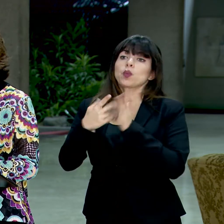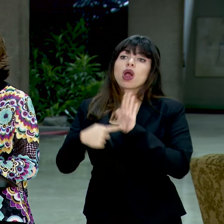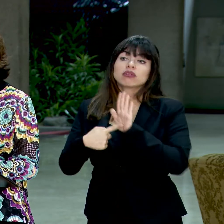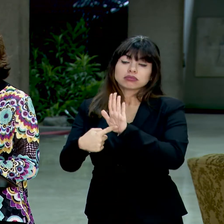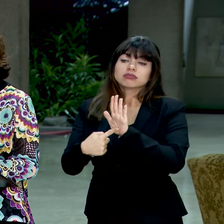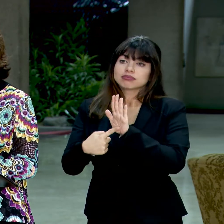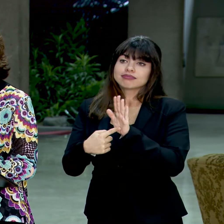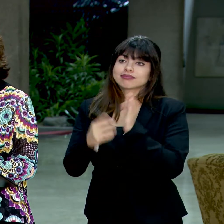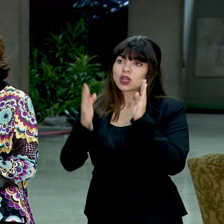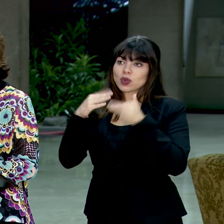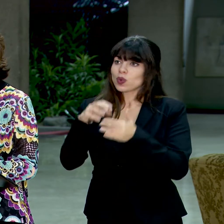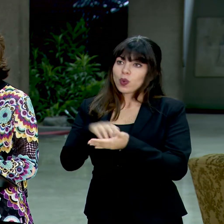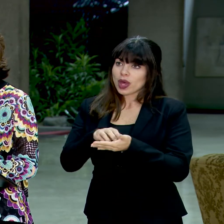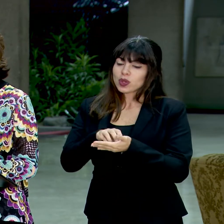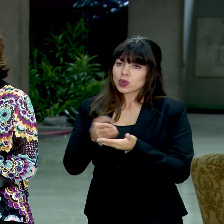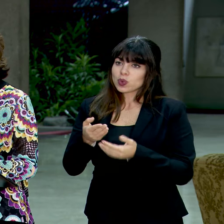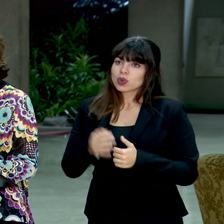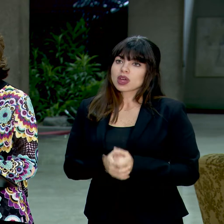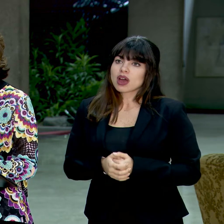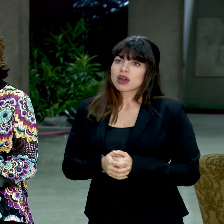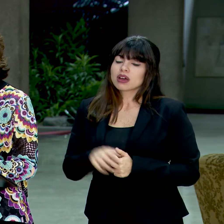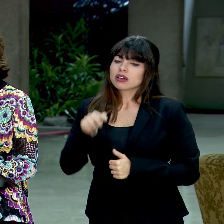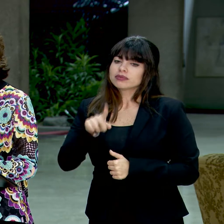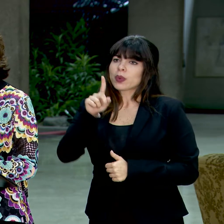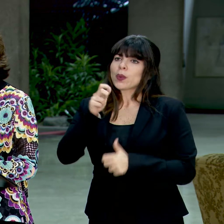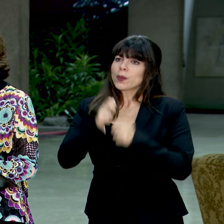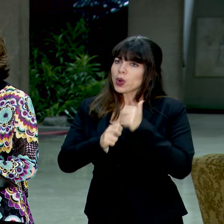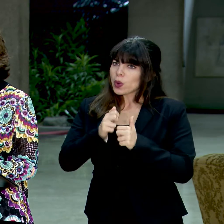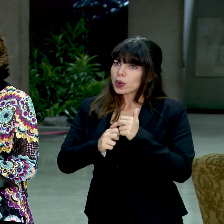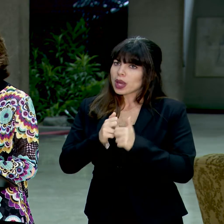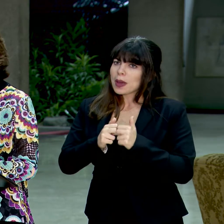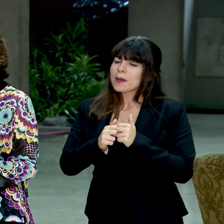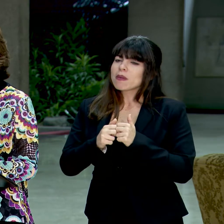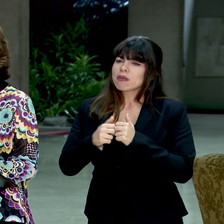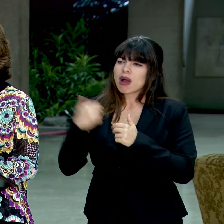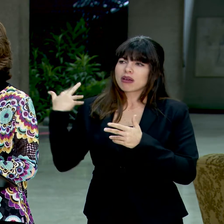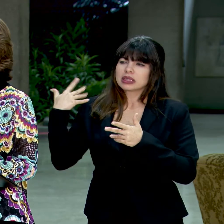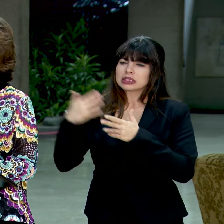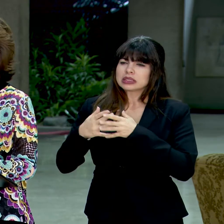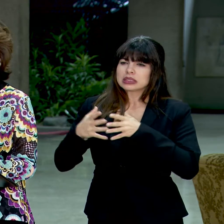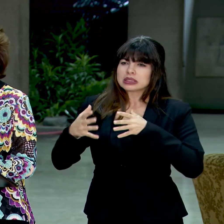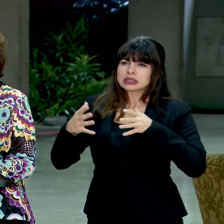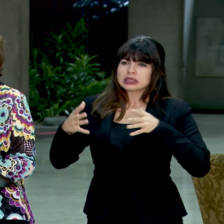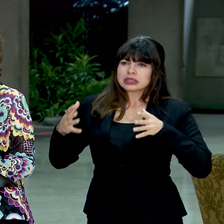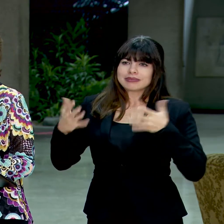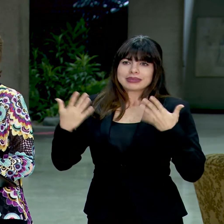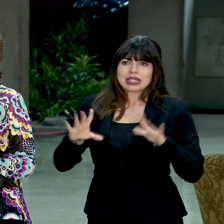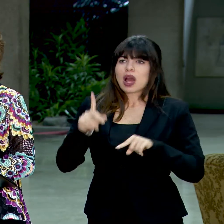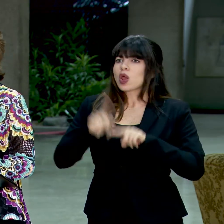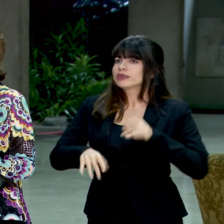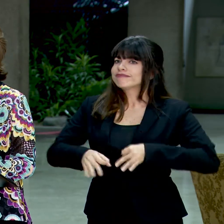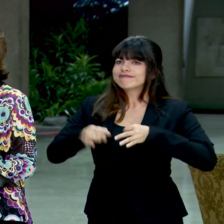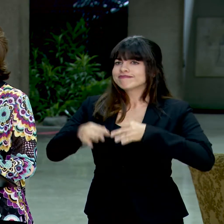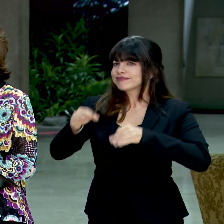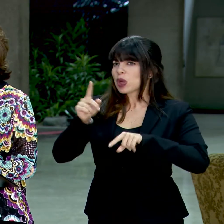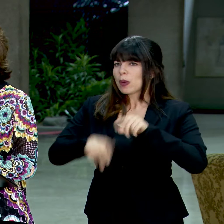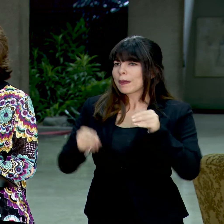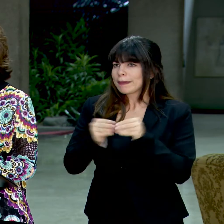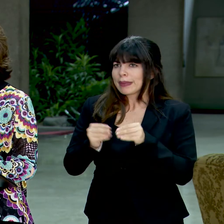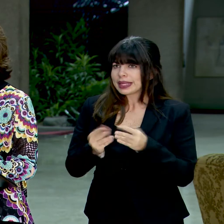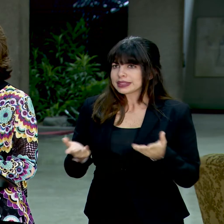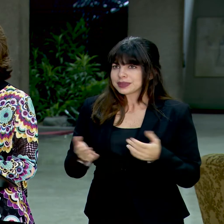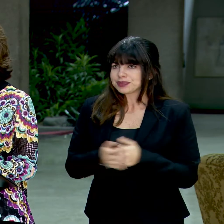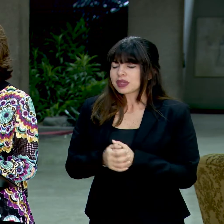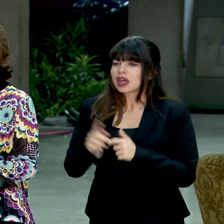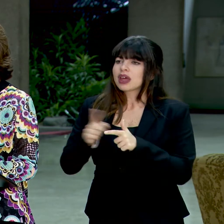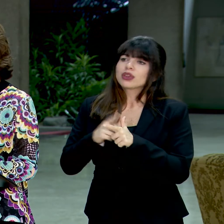sin ninguna duda. Es un problema que viene creciendo, es un problema que ya no se puede postergar, y